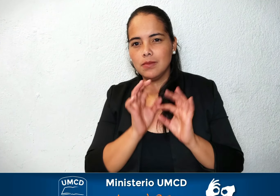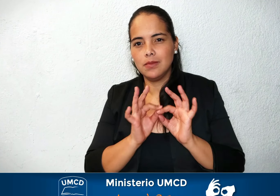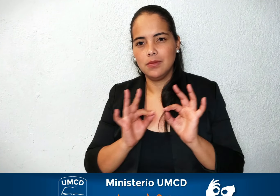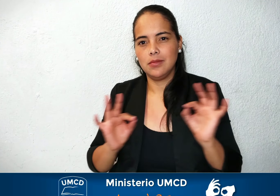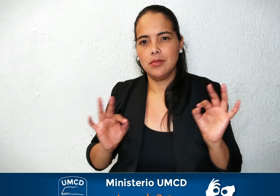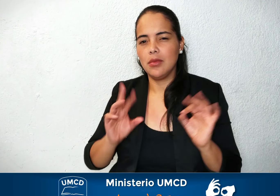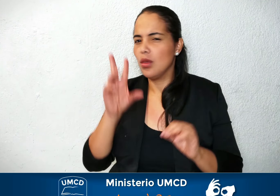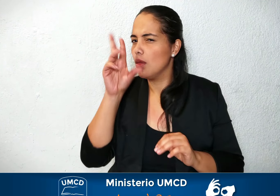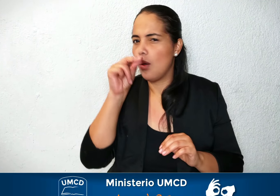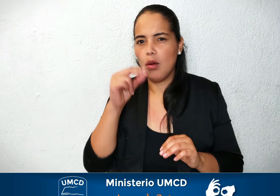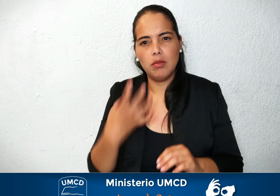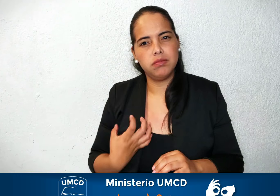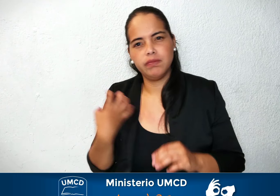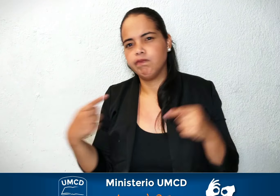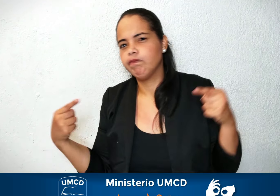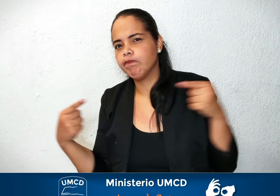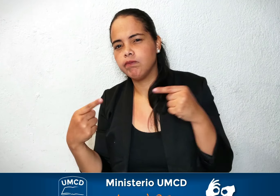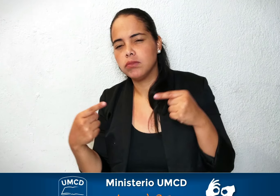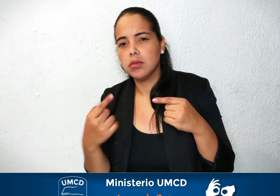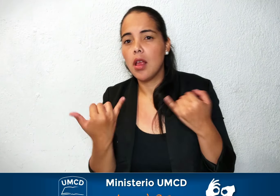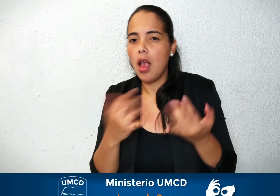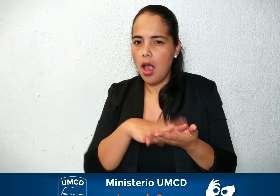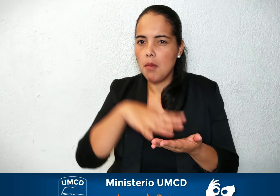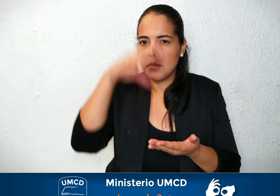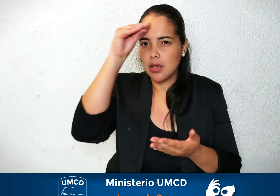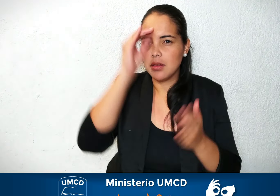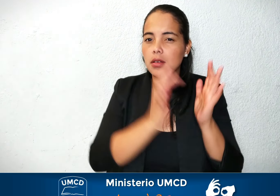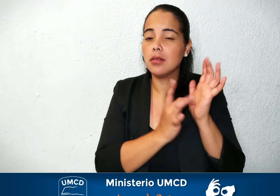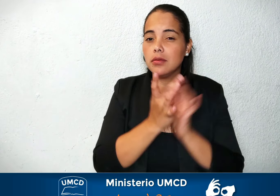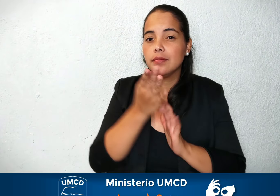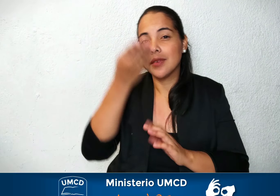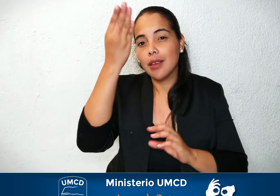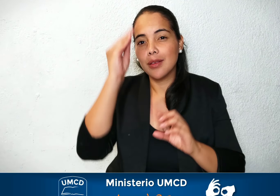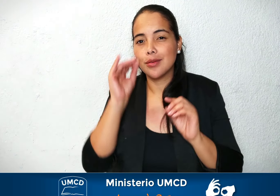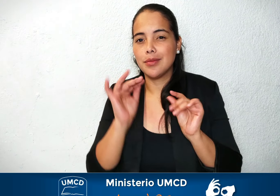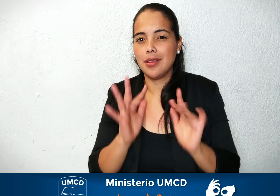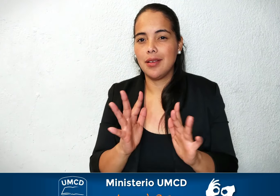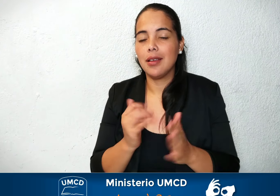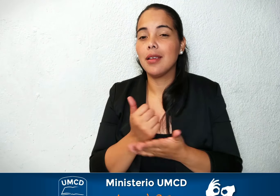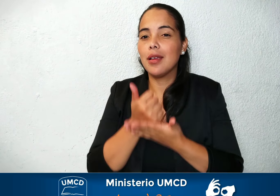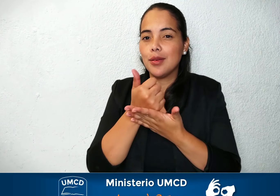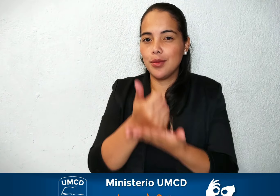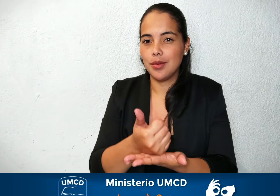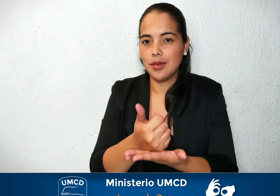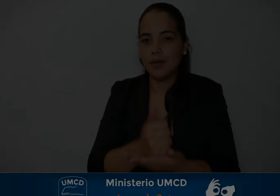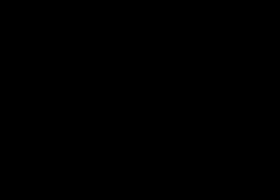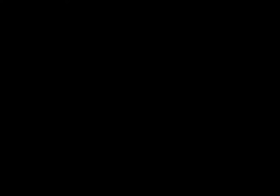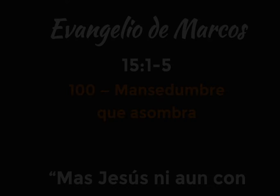tomar acciones que tal vez puedan generar más problemas. Que Dios nos ayude.